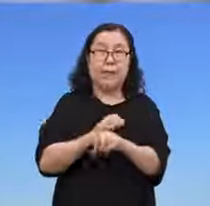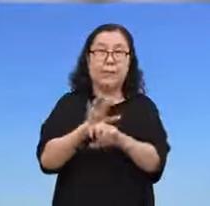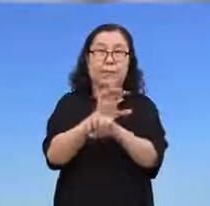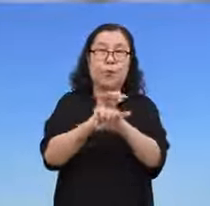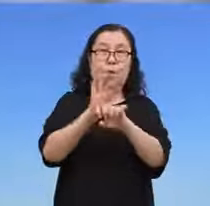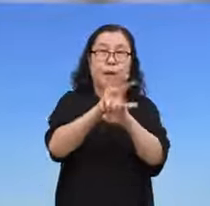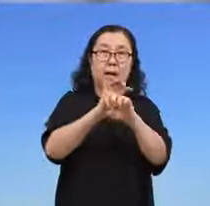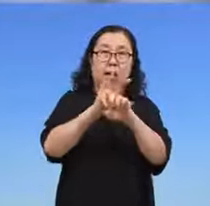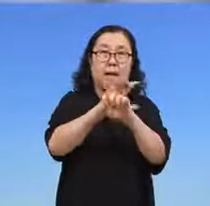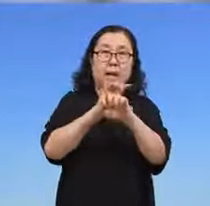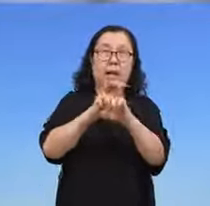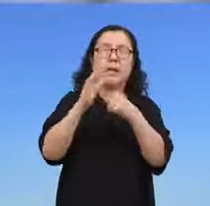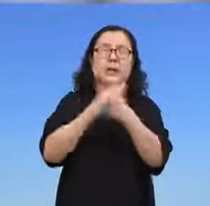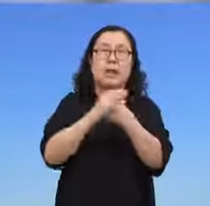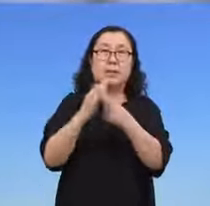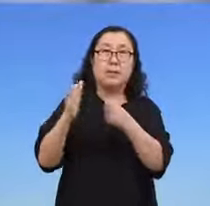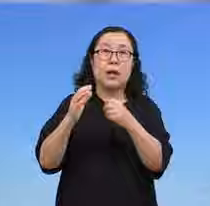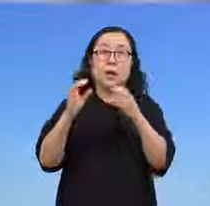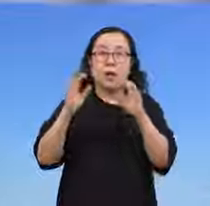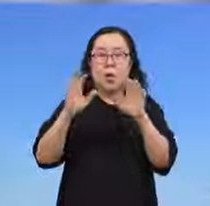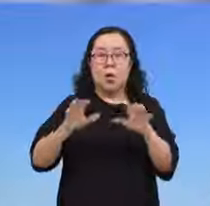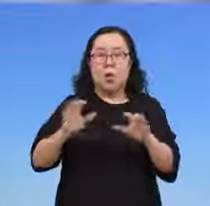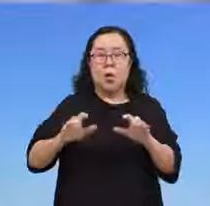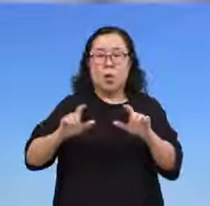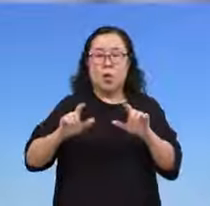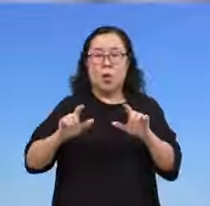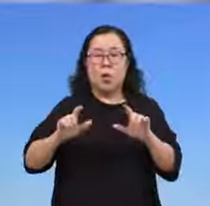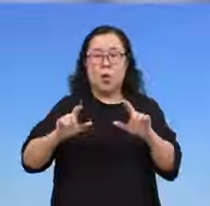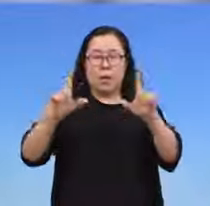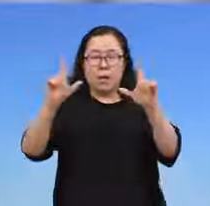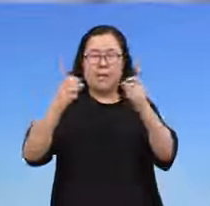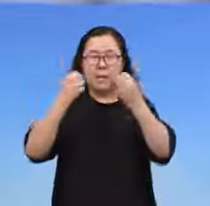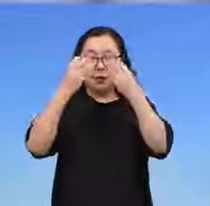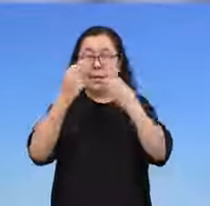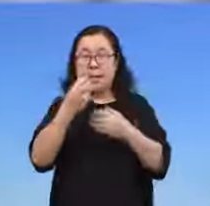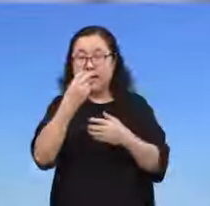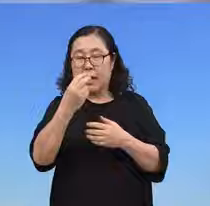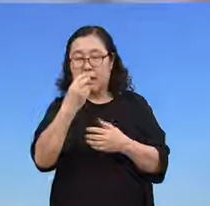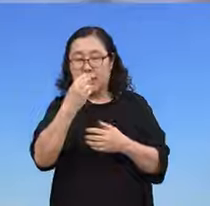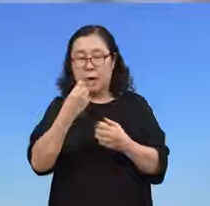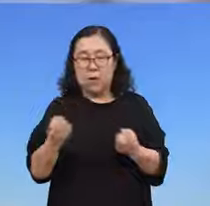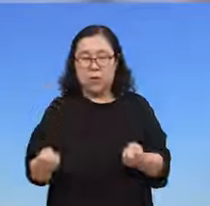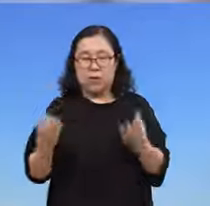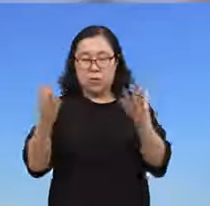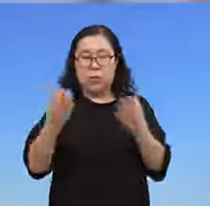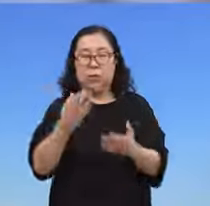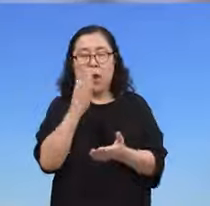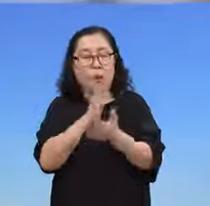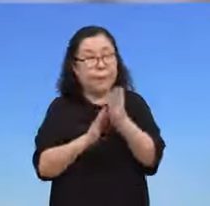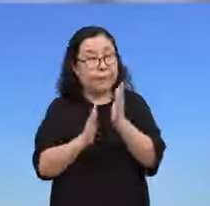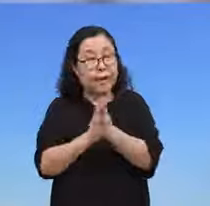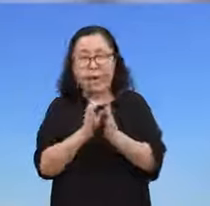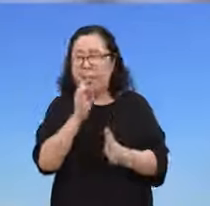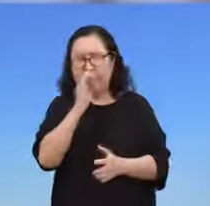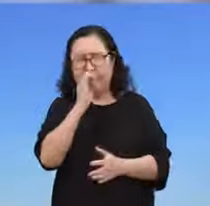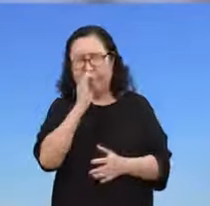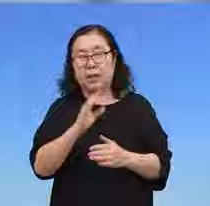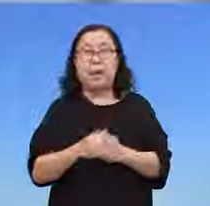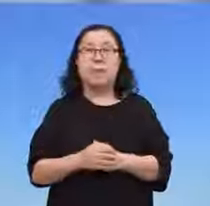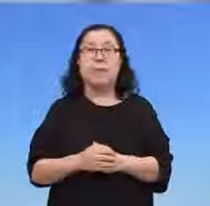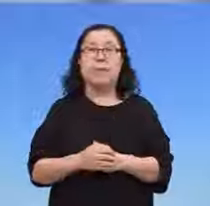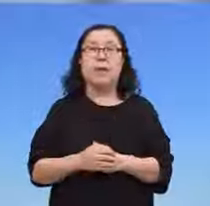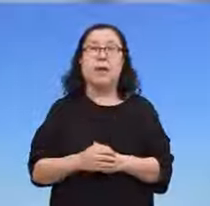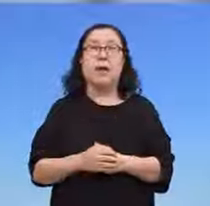코로나19 때문에 올해 새세면 축제 없습니다. 큰일 날 소리예요. 때를 얻든지 못 얻든지, 아까